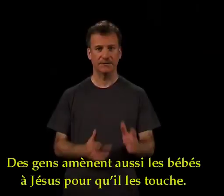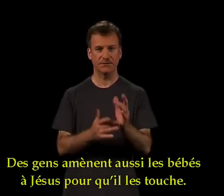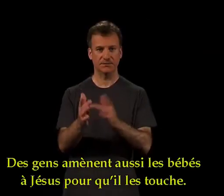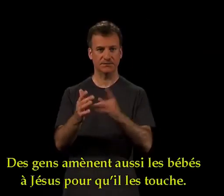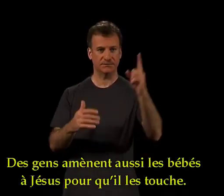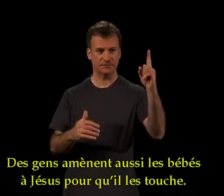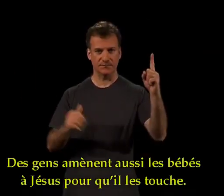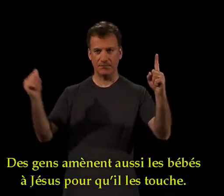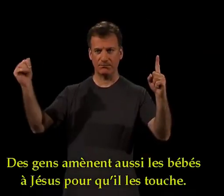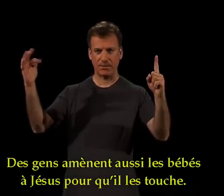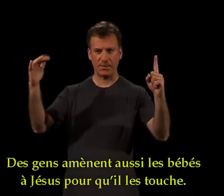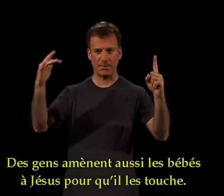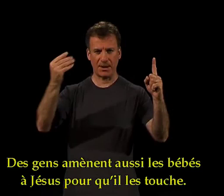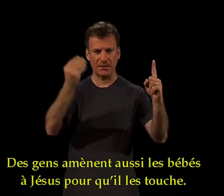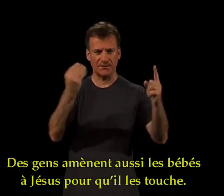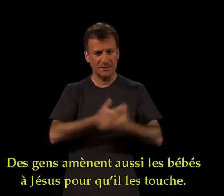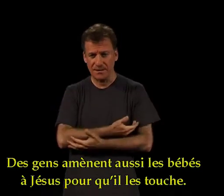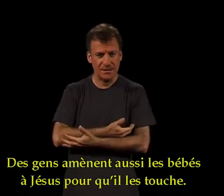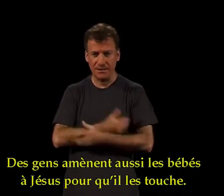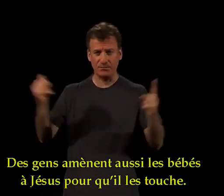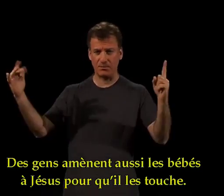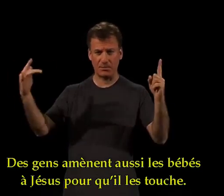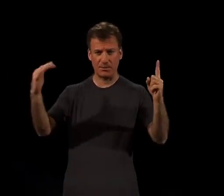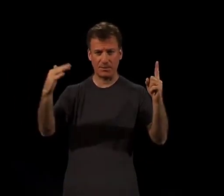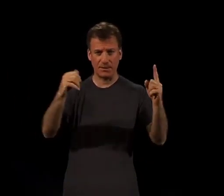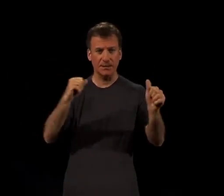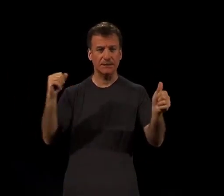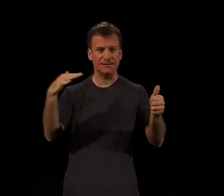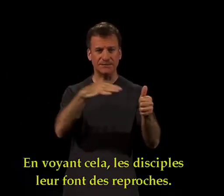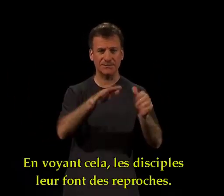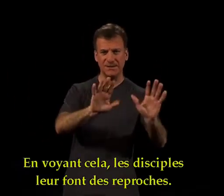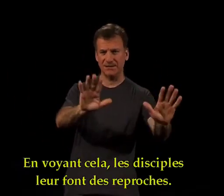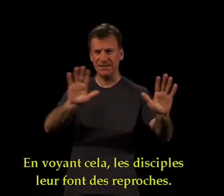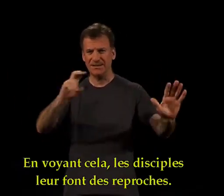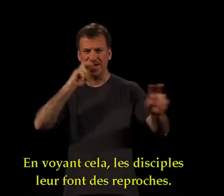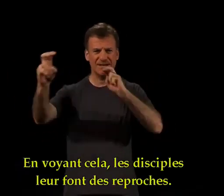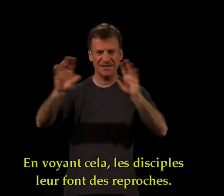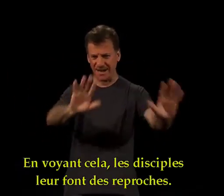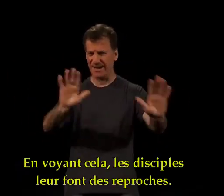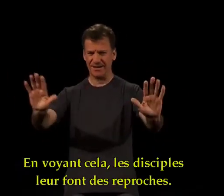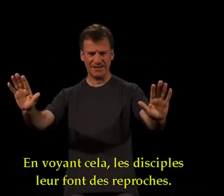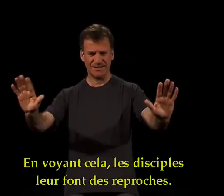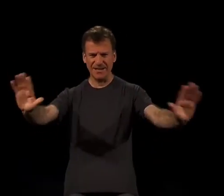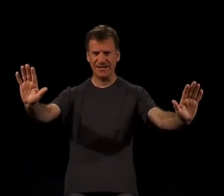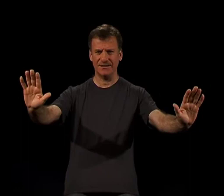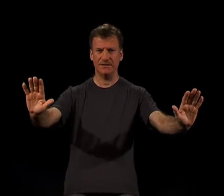Des gens amènent aussi les bébés à Jésus pour qu'il les touche. En voyant cela, les disciples leur font des reproches.